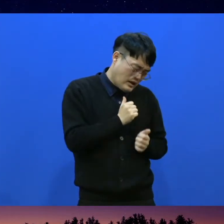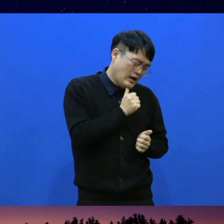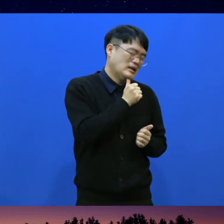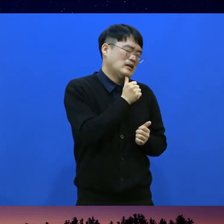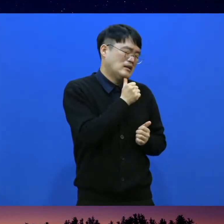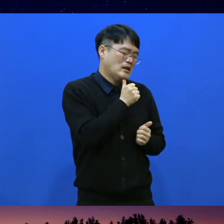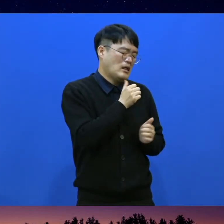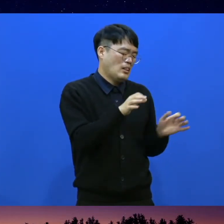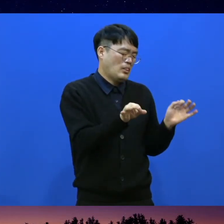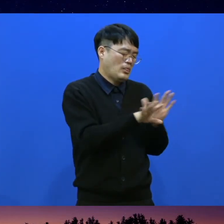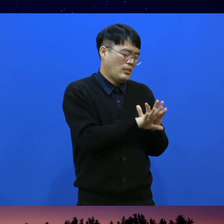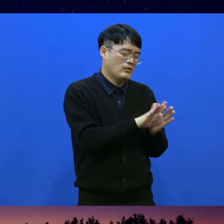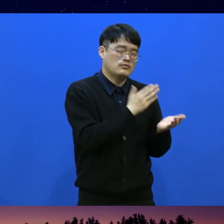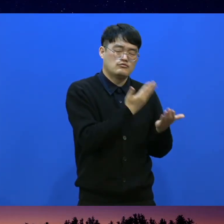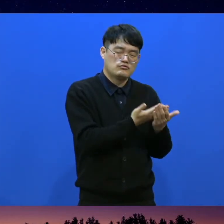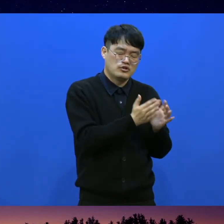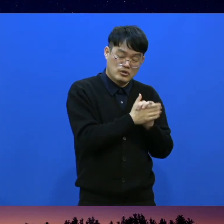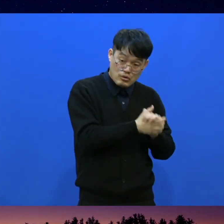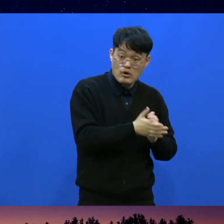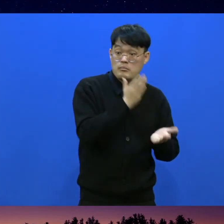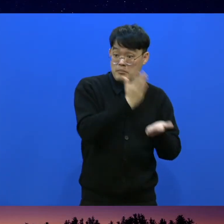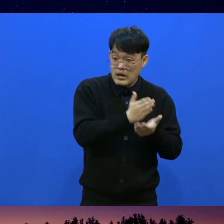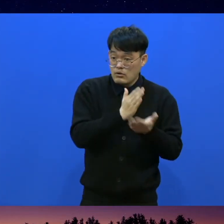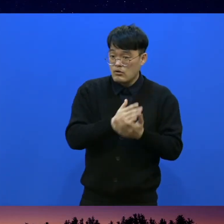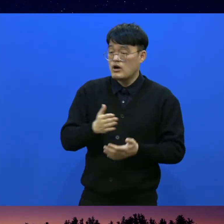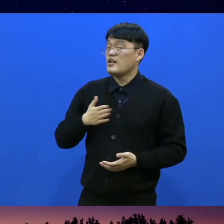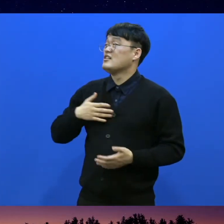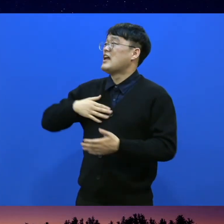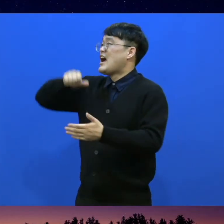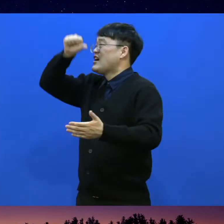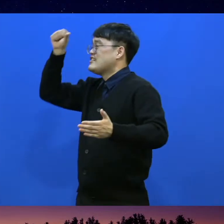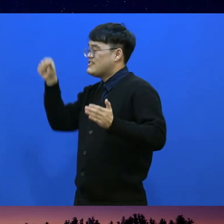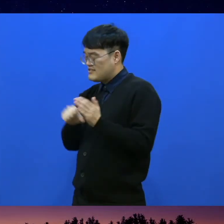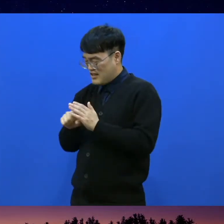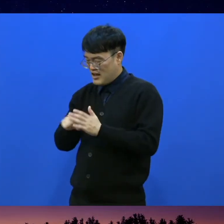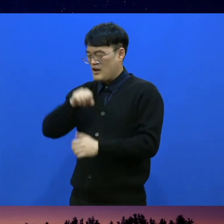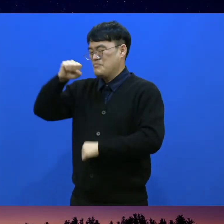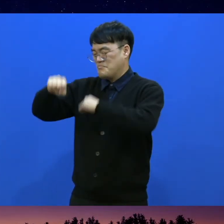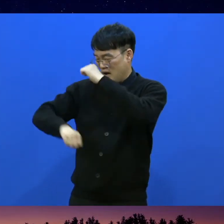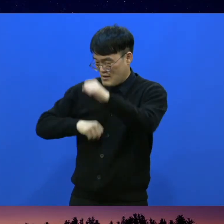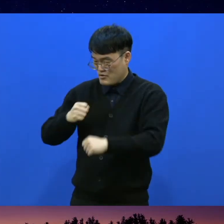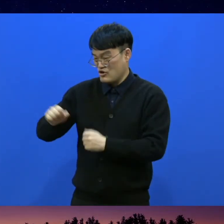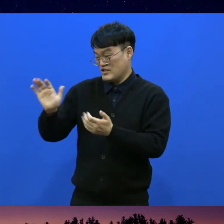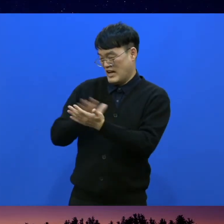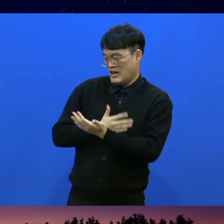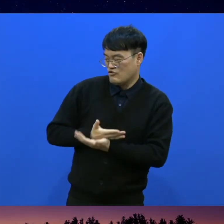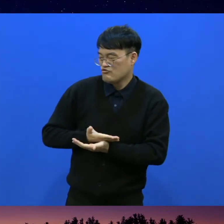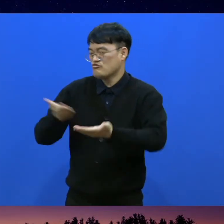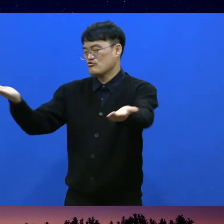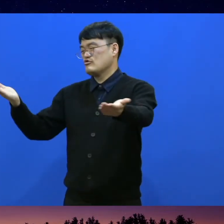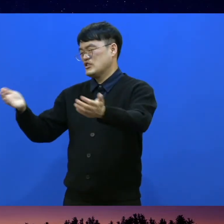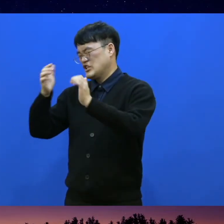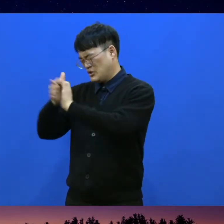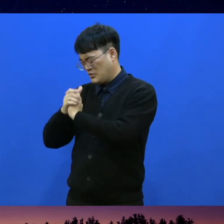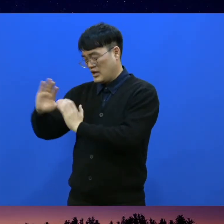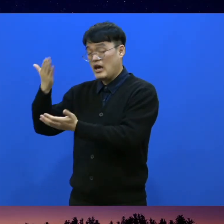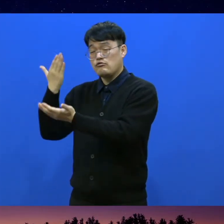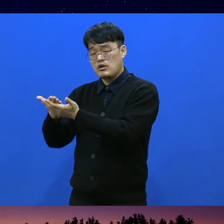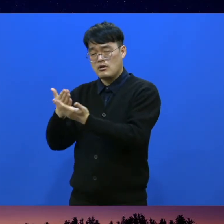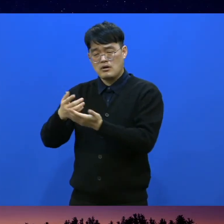기도를 하지 말고 내 인생 마음껏 퍼주는 인생 살게 해달라고. 기도를 바꿔서야 돼요.